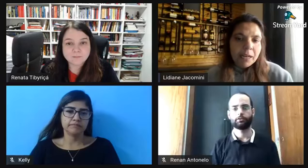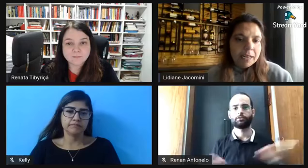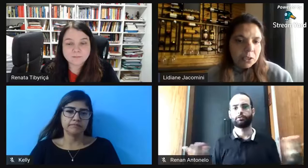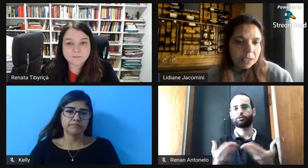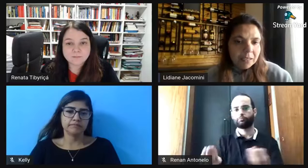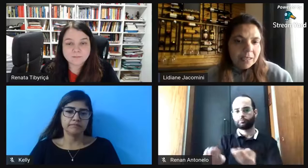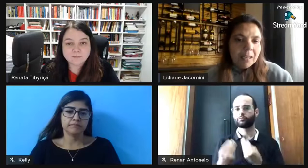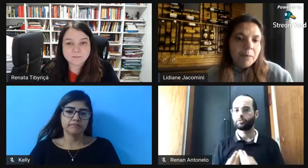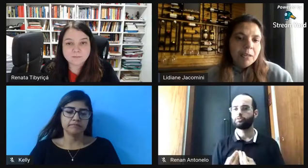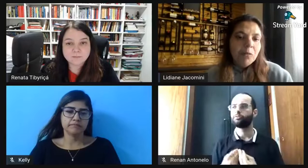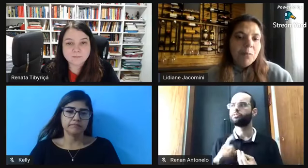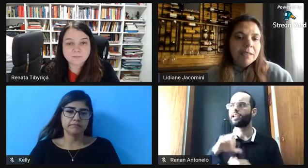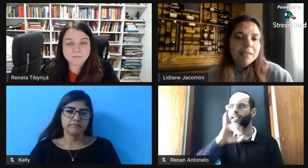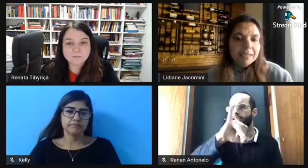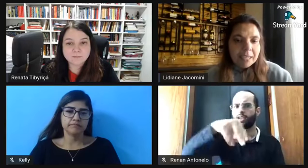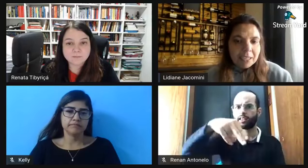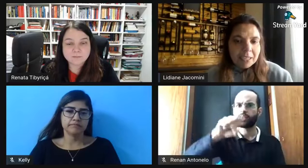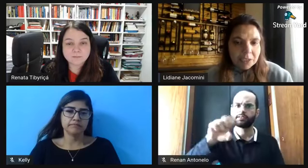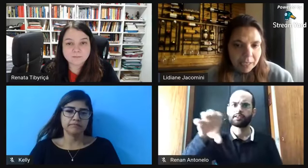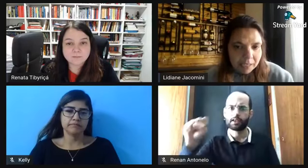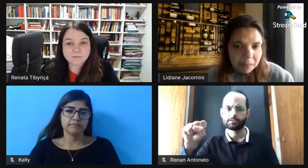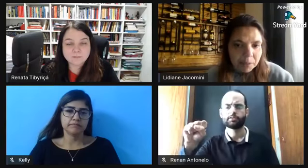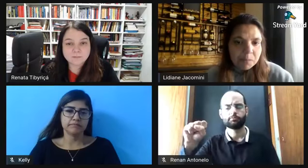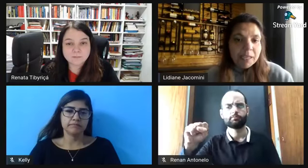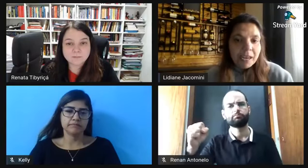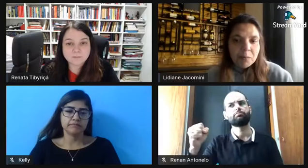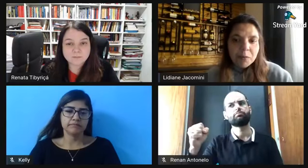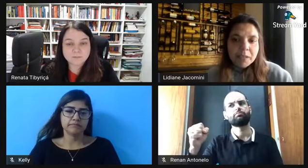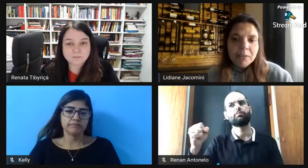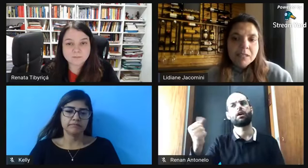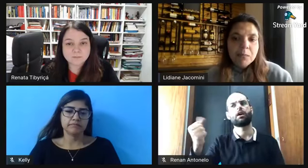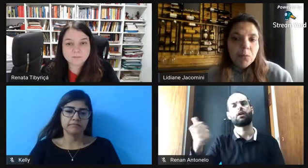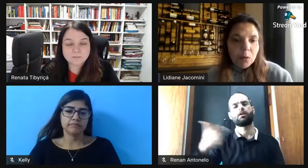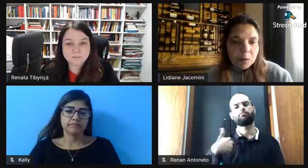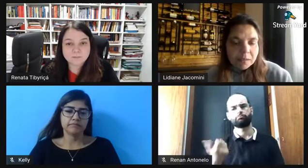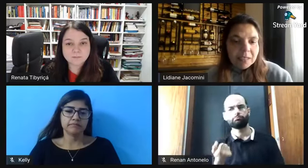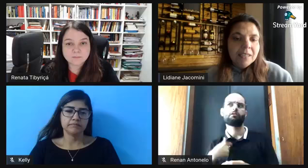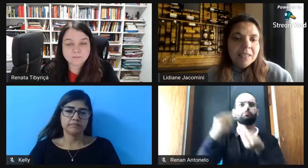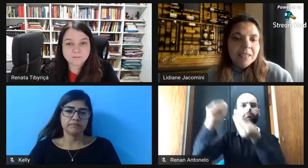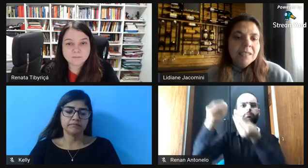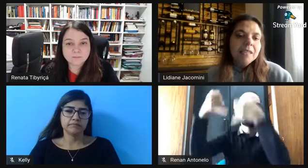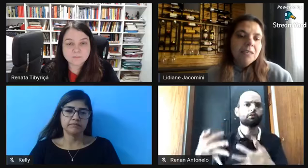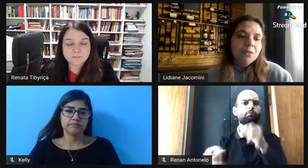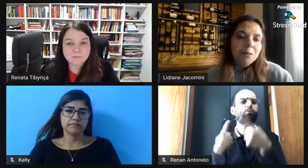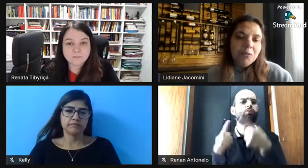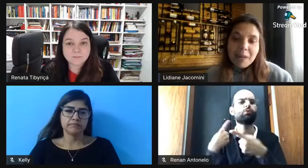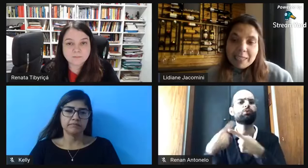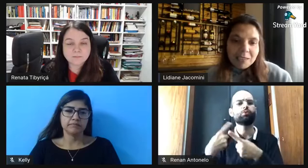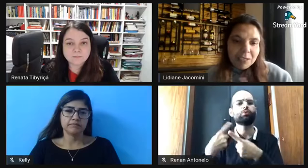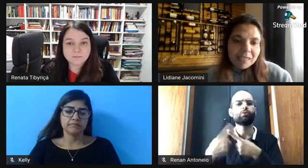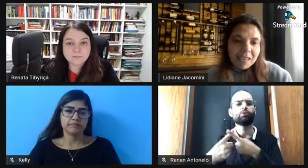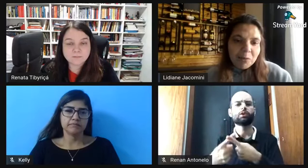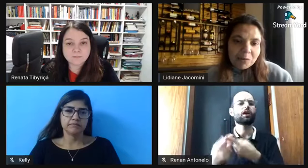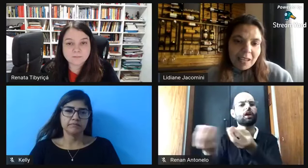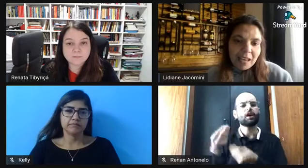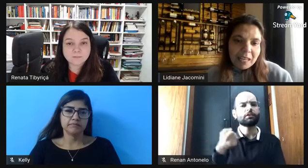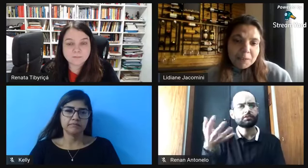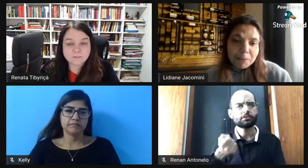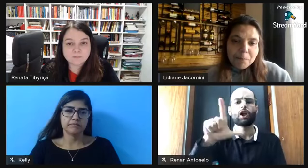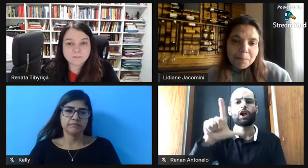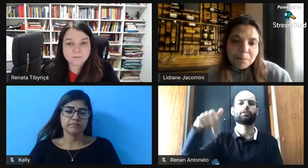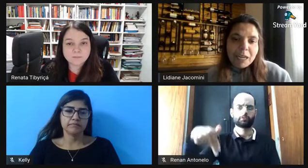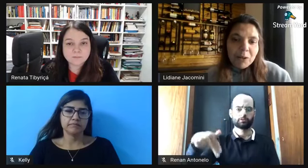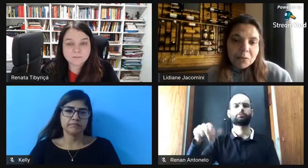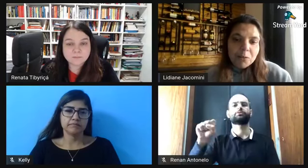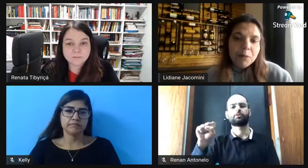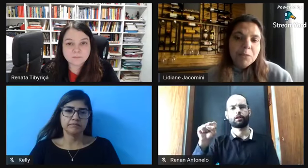mandou uma cartinha para eu comparecer na agência para explicar o porquê que eu recebo LOAS, sendo que o meu marido recebe um